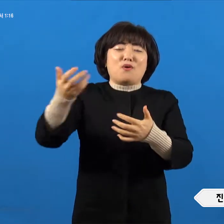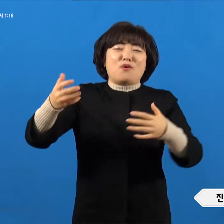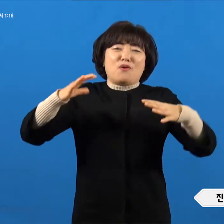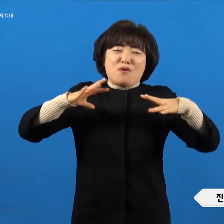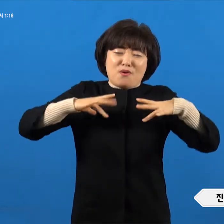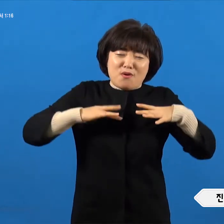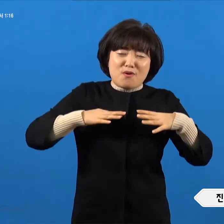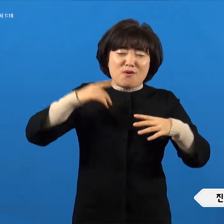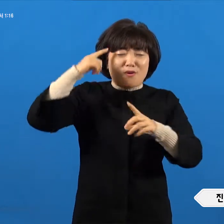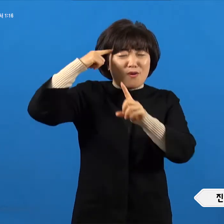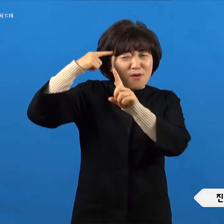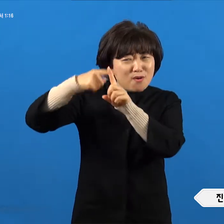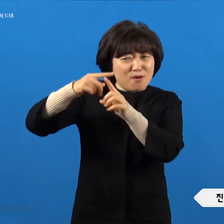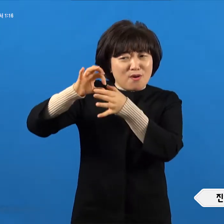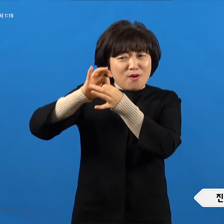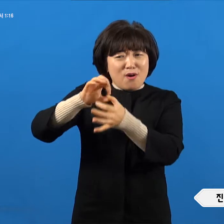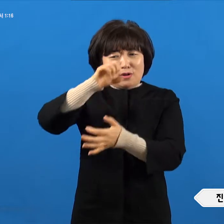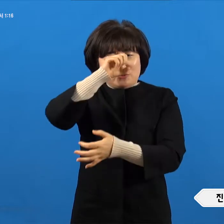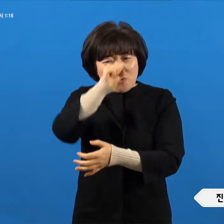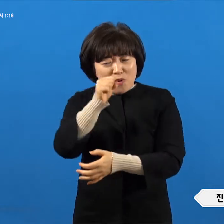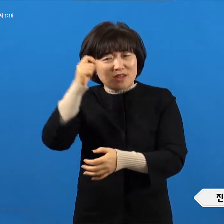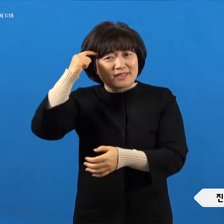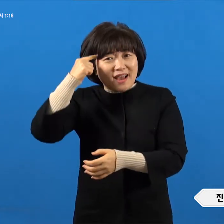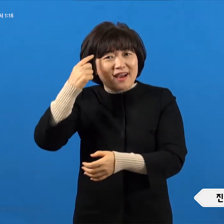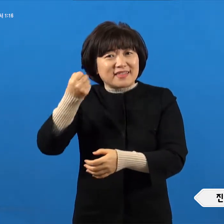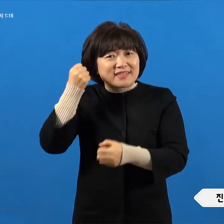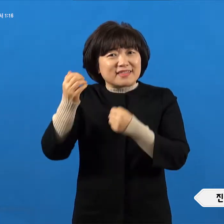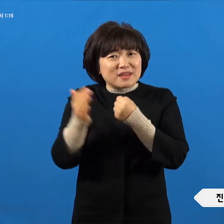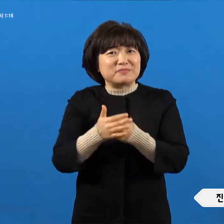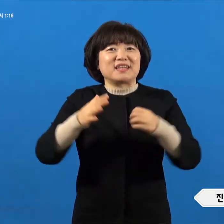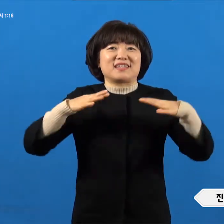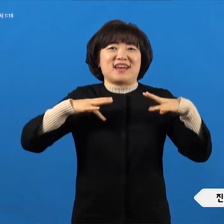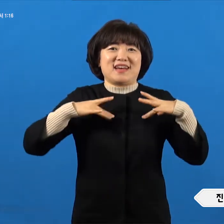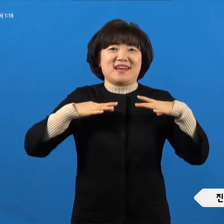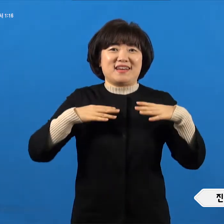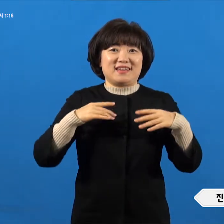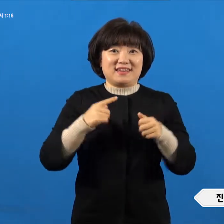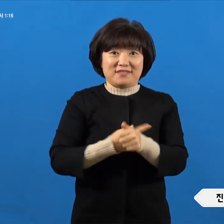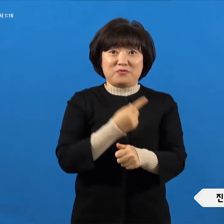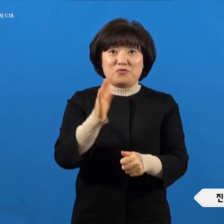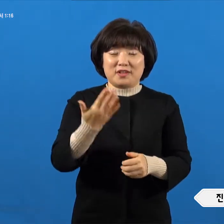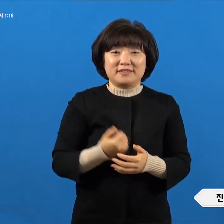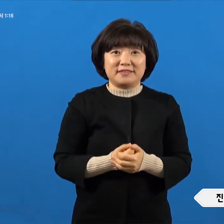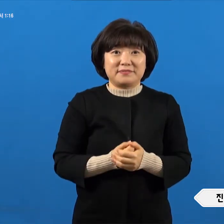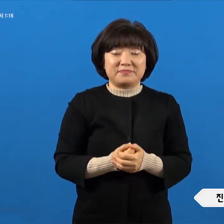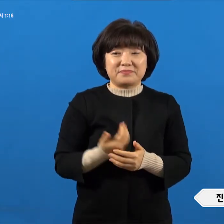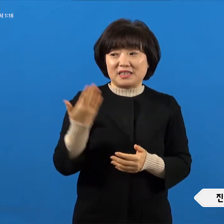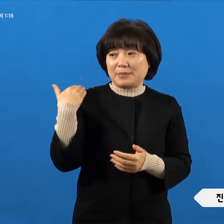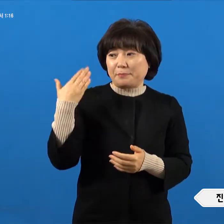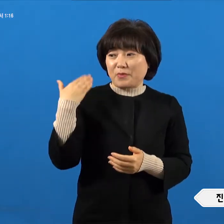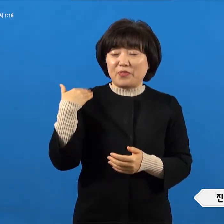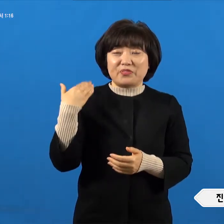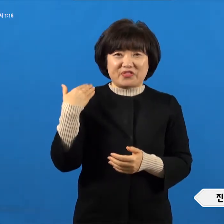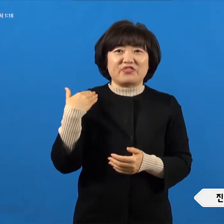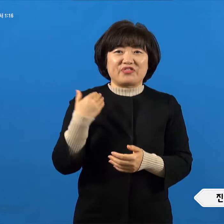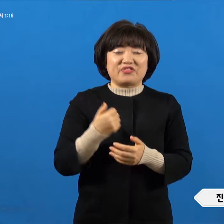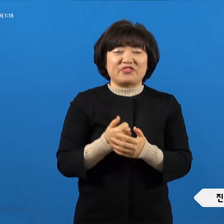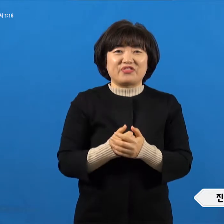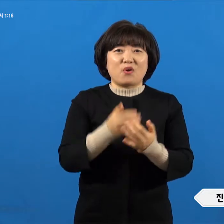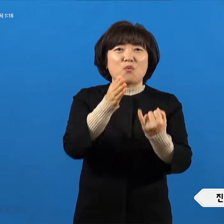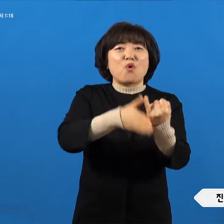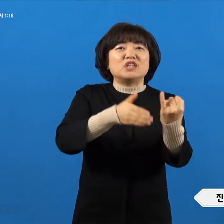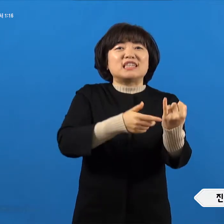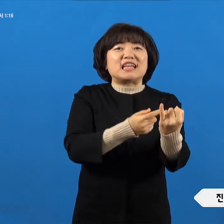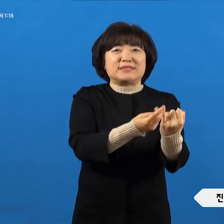사랑의 감정과 관계를 우리는 자랑이라고 하지 않습니까? 지난주에 몇 분 권사님들을